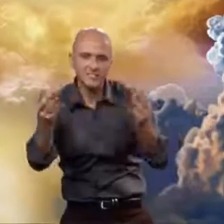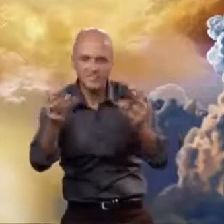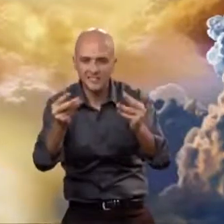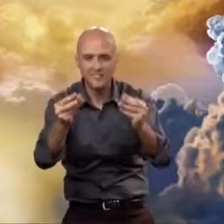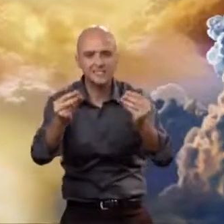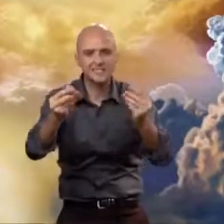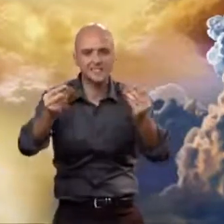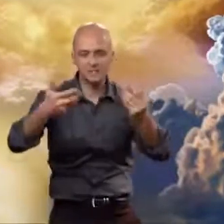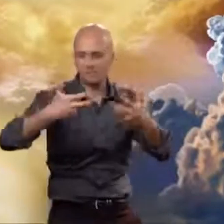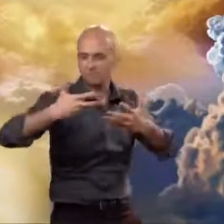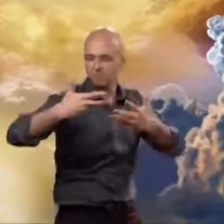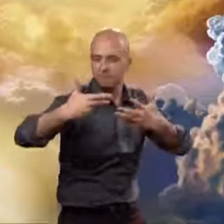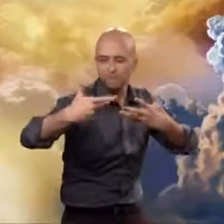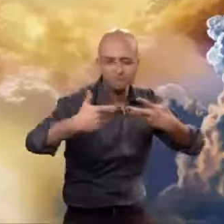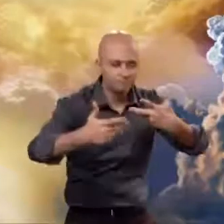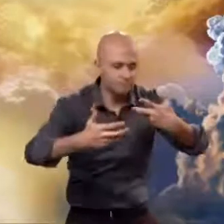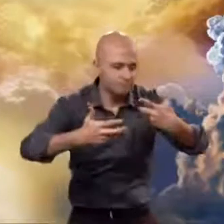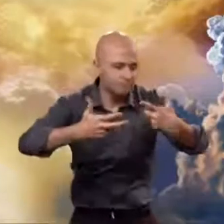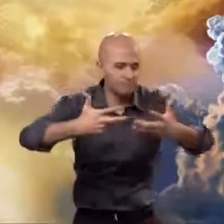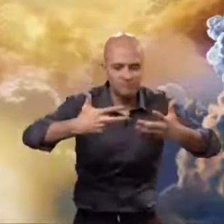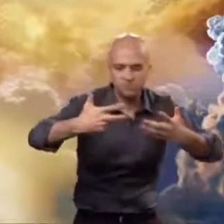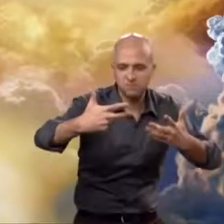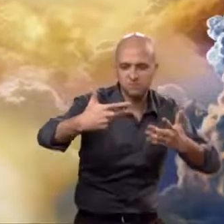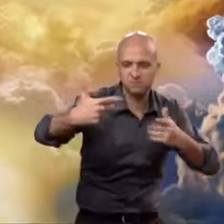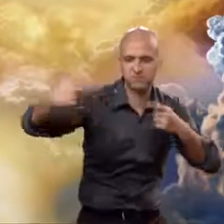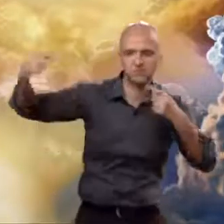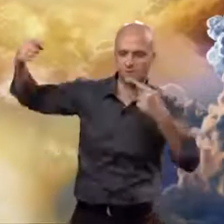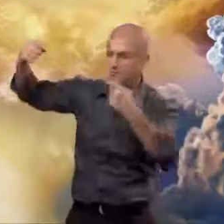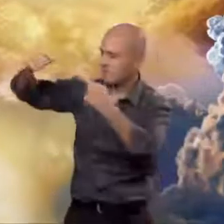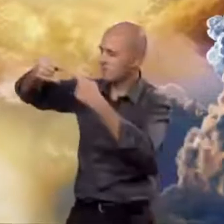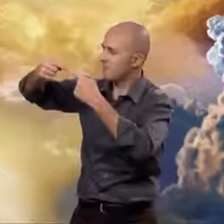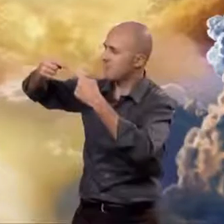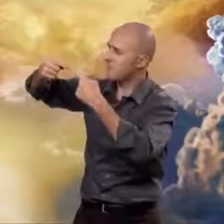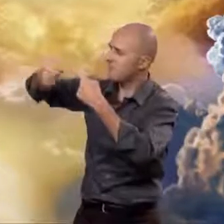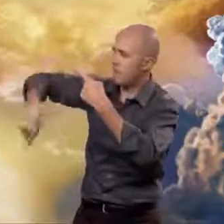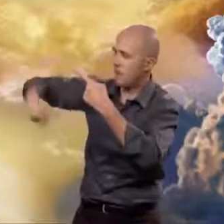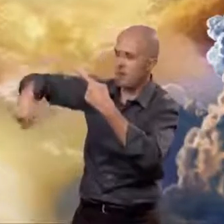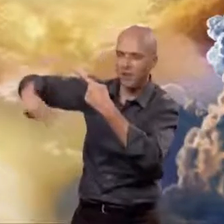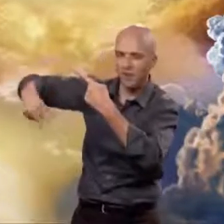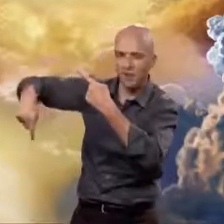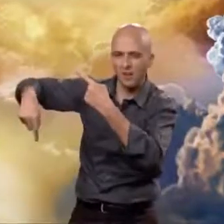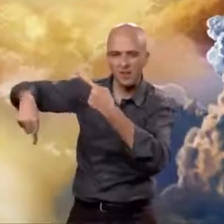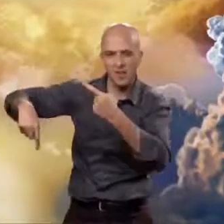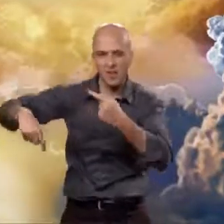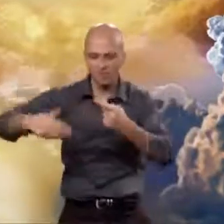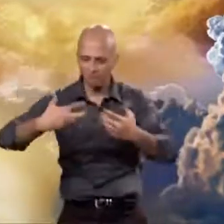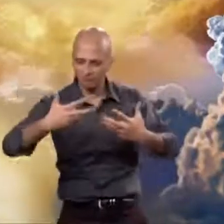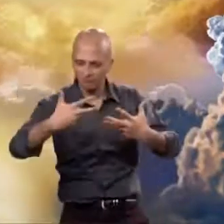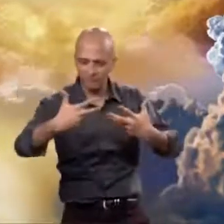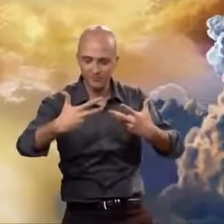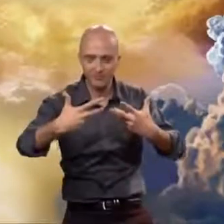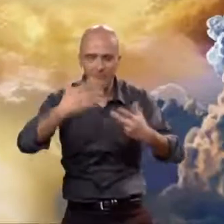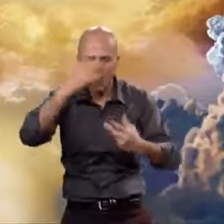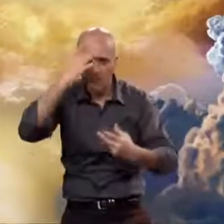ser correto. Devemos pesquisar a Bíblia por nós mesmos. Temos um mapa que apresenta todas as indicações